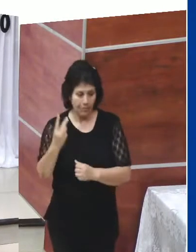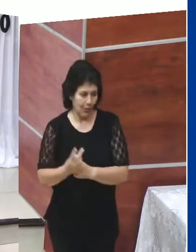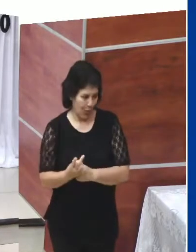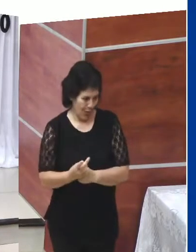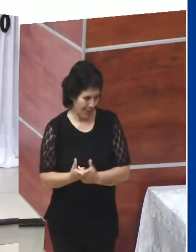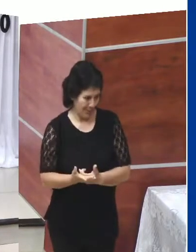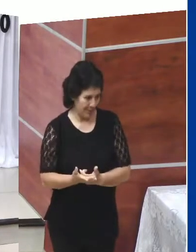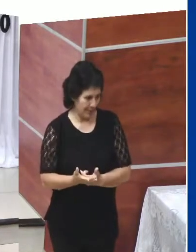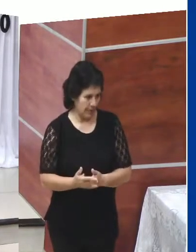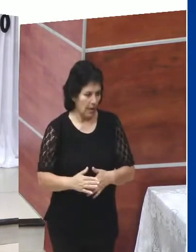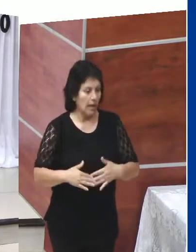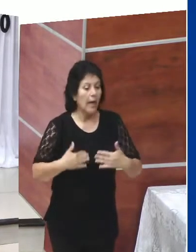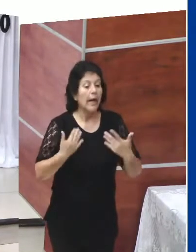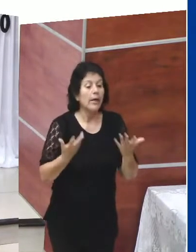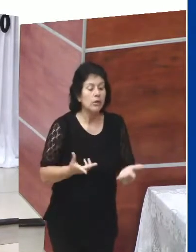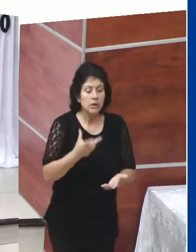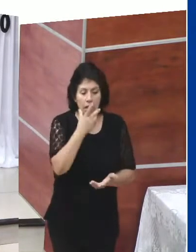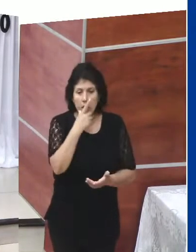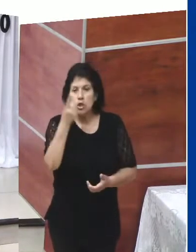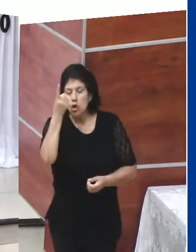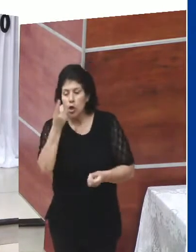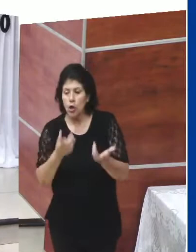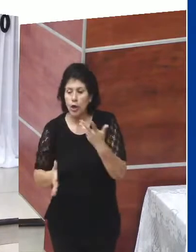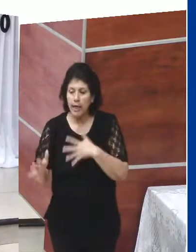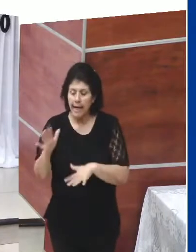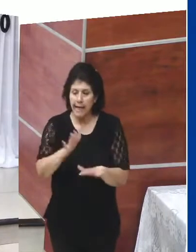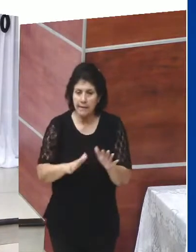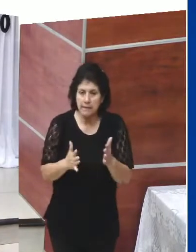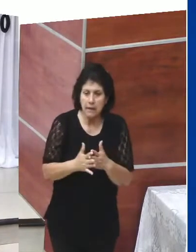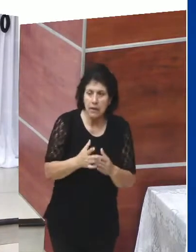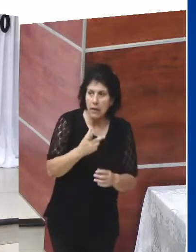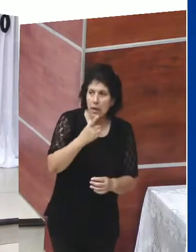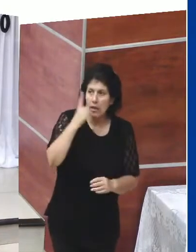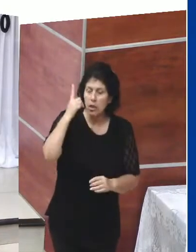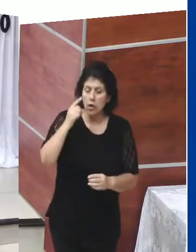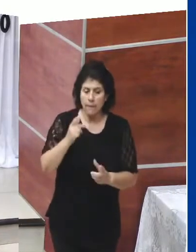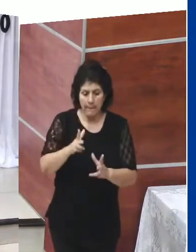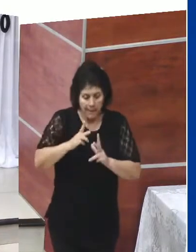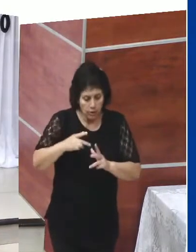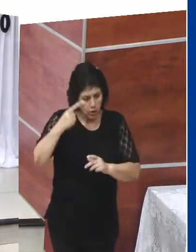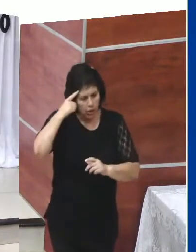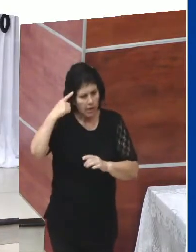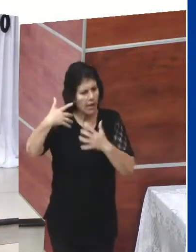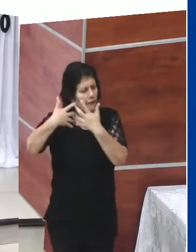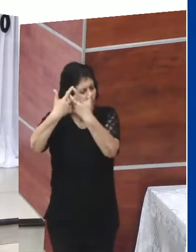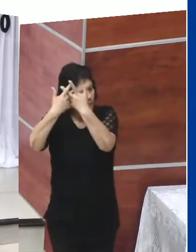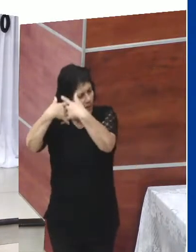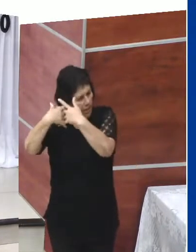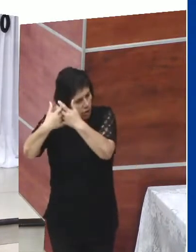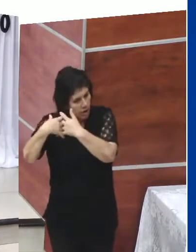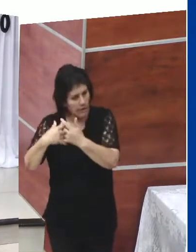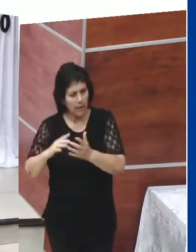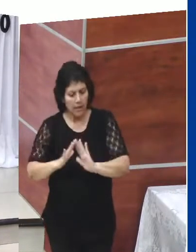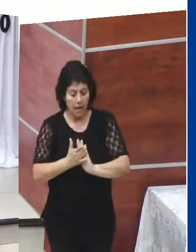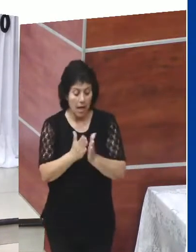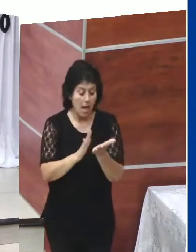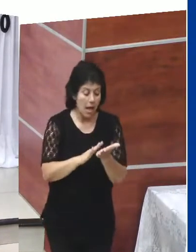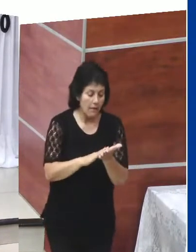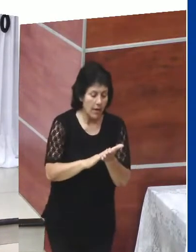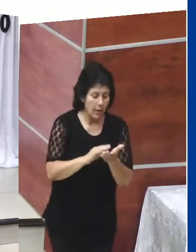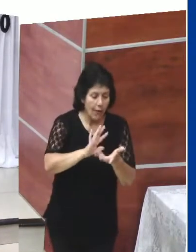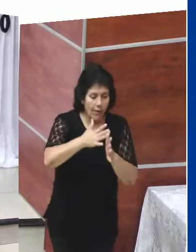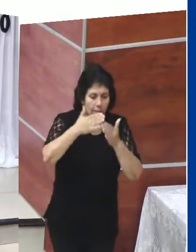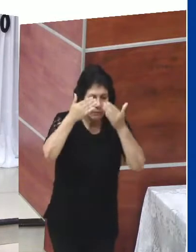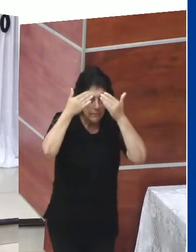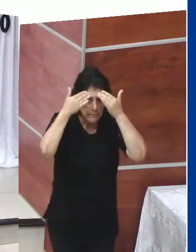¿Qué hizo Dios? Entonces reflexionar en lo que Dios hace con nosotros. La lectura de la Biblia nos da amplitud,